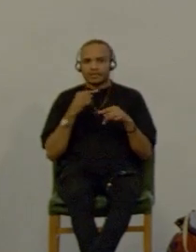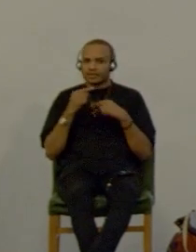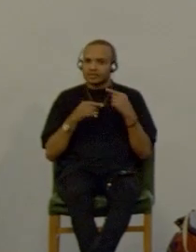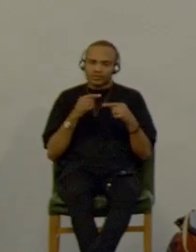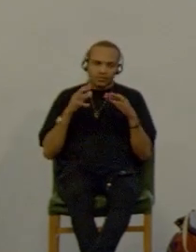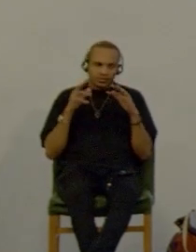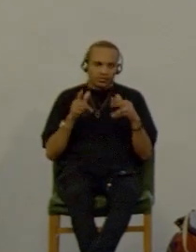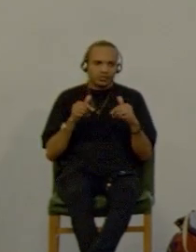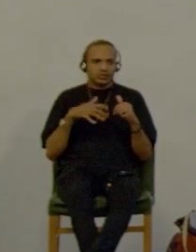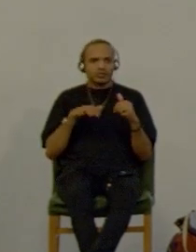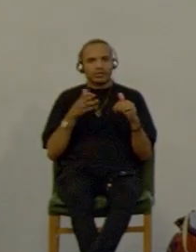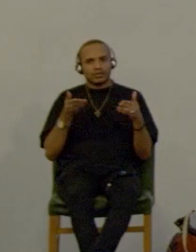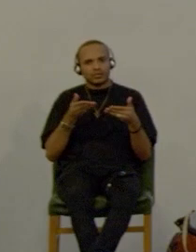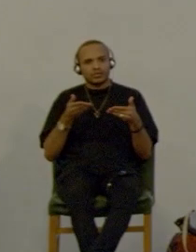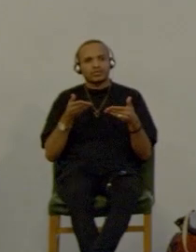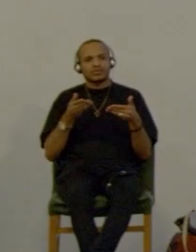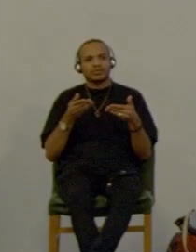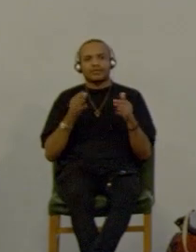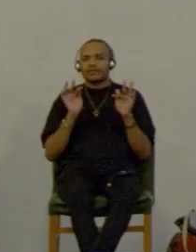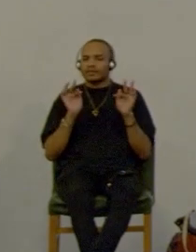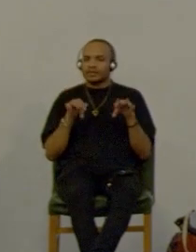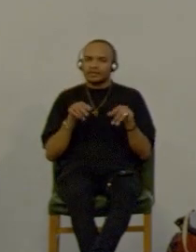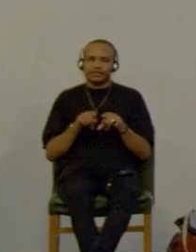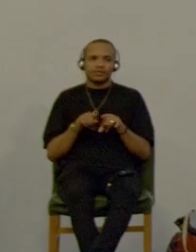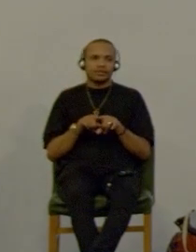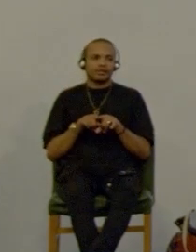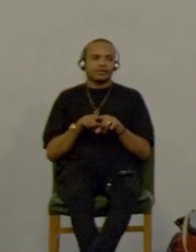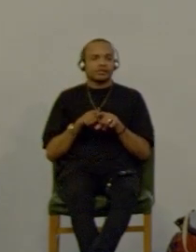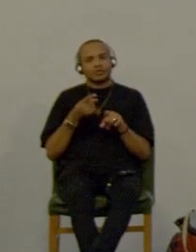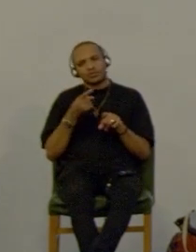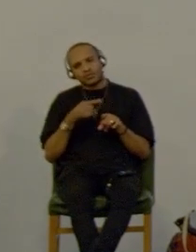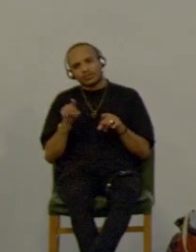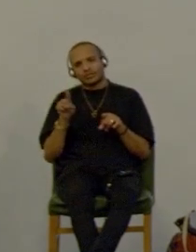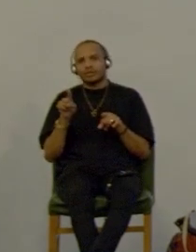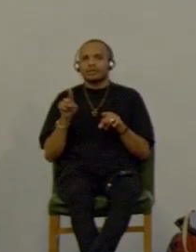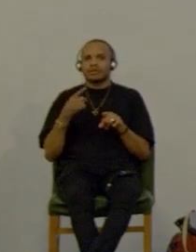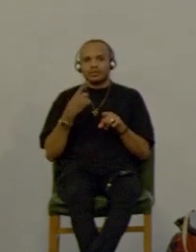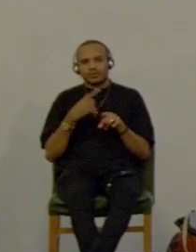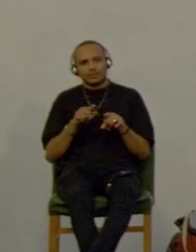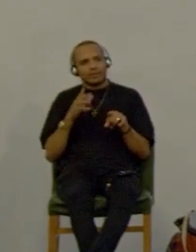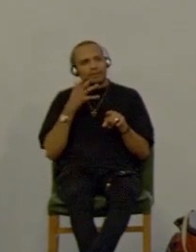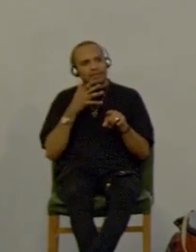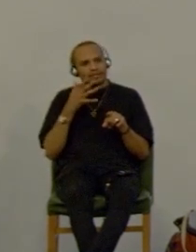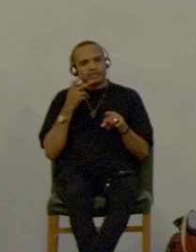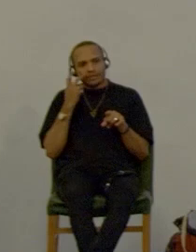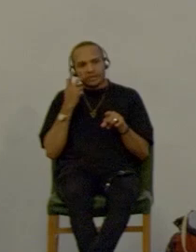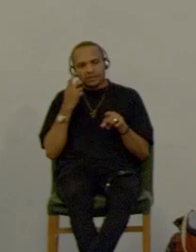ciclo todo, que hoje encerra, né, a sua última mesa